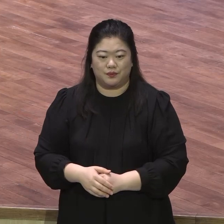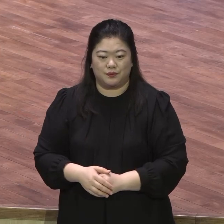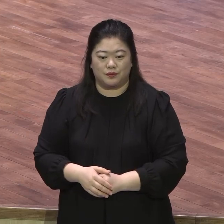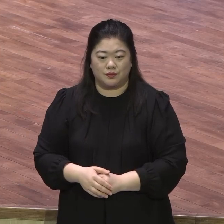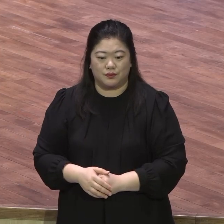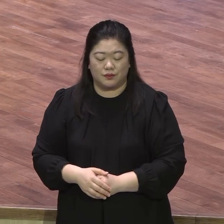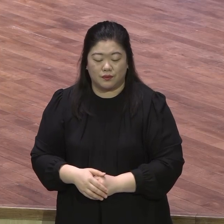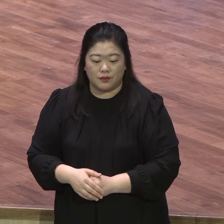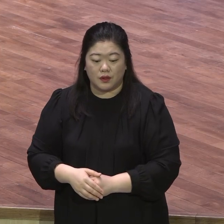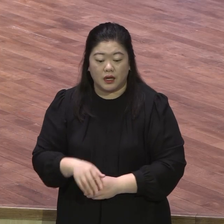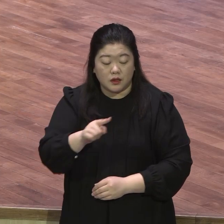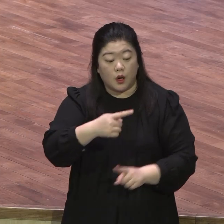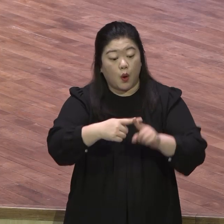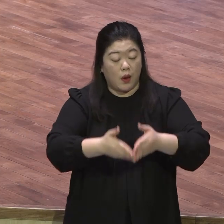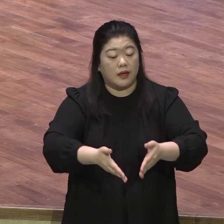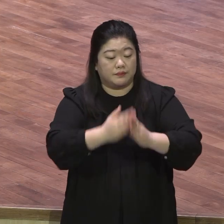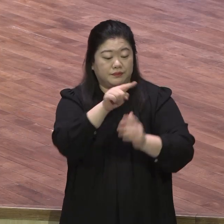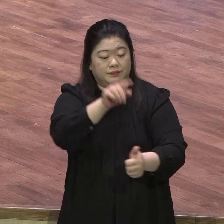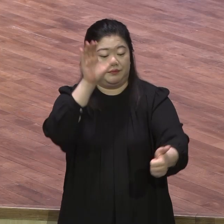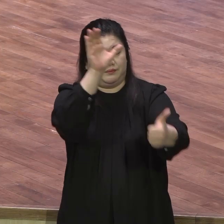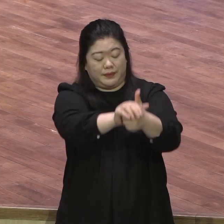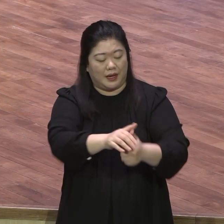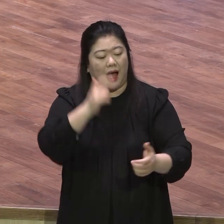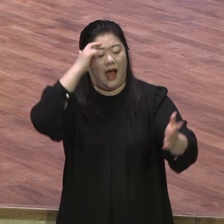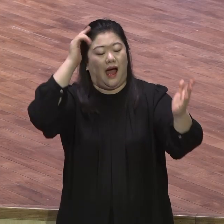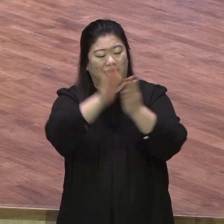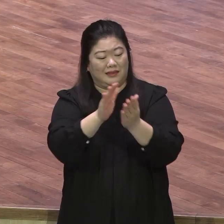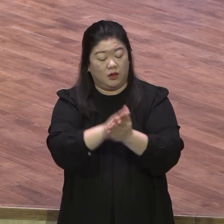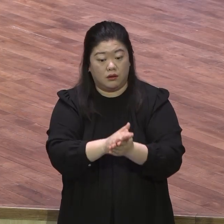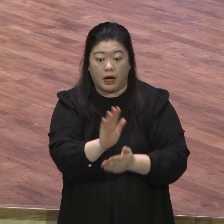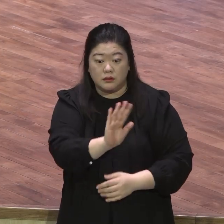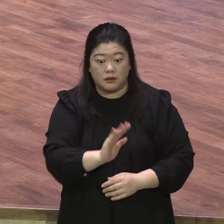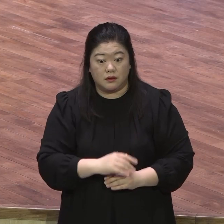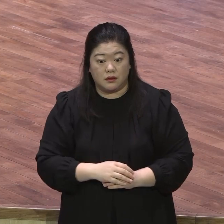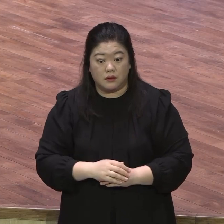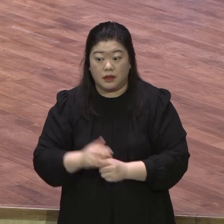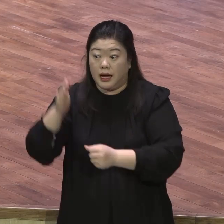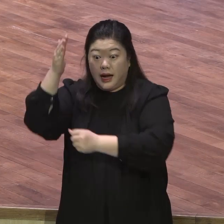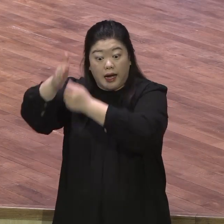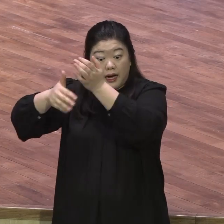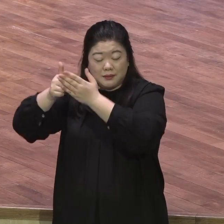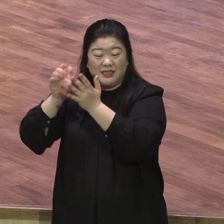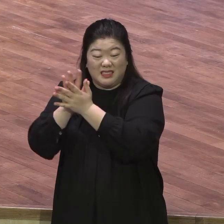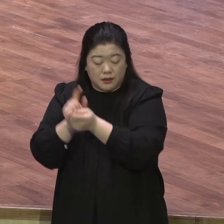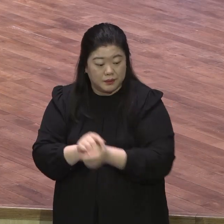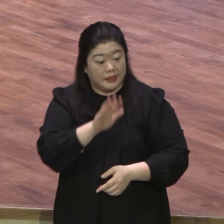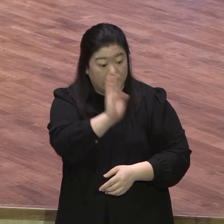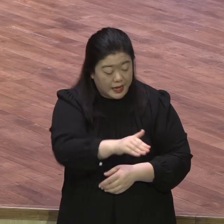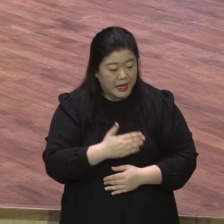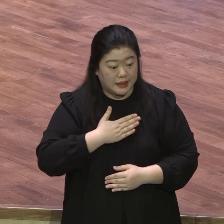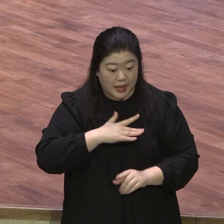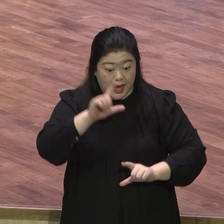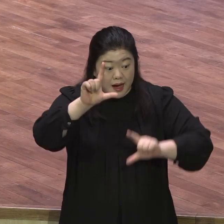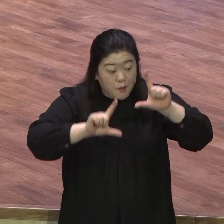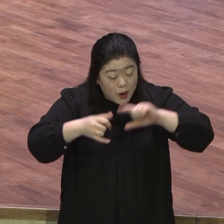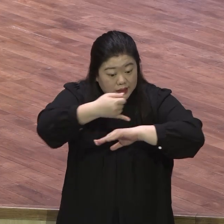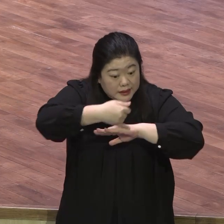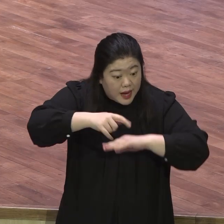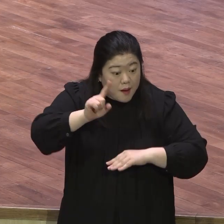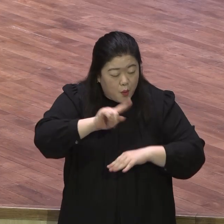지으라고 말씀하지 않으세요 잘 들으세요 내가 내게 보이는 모양대로 장막을